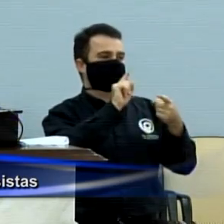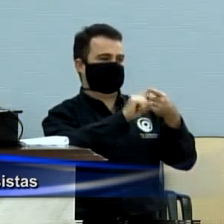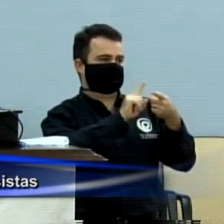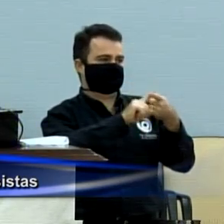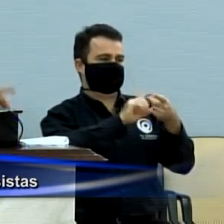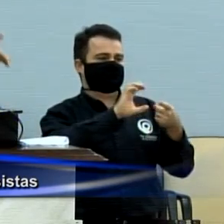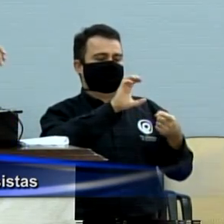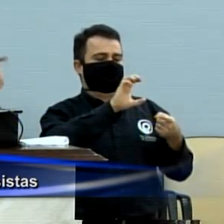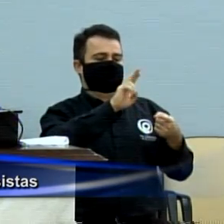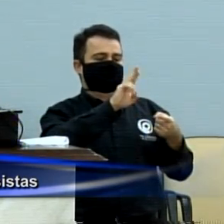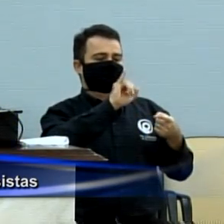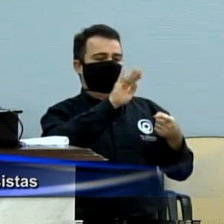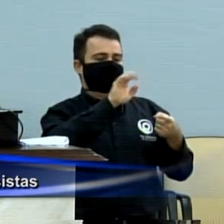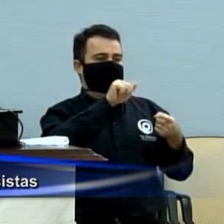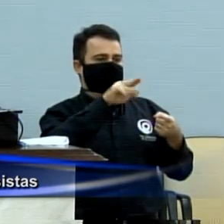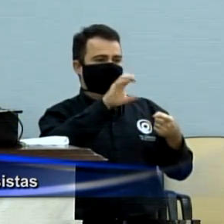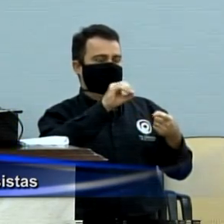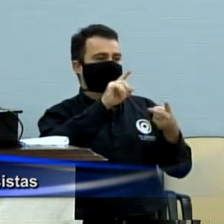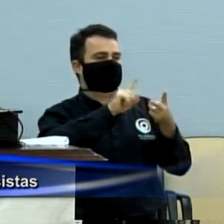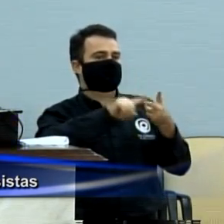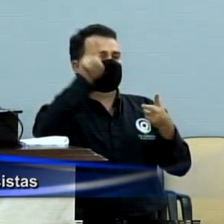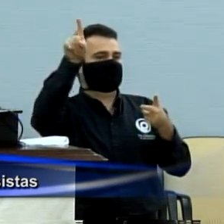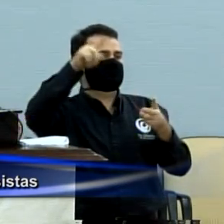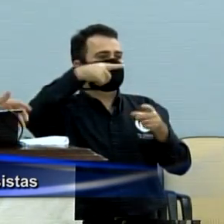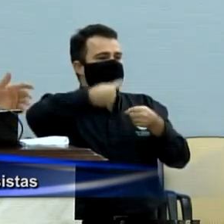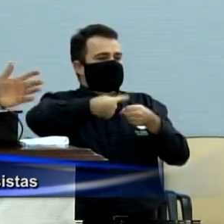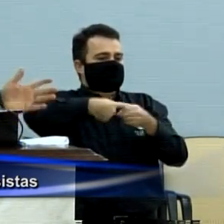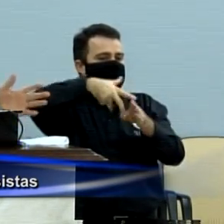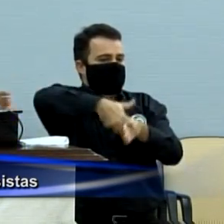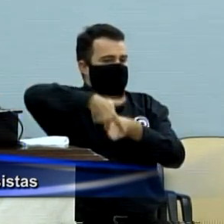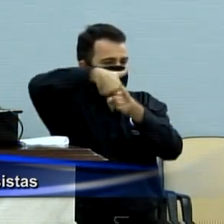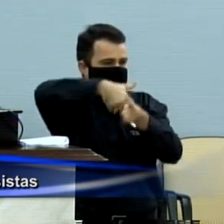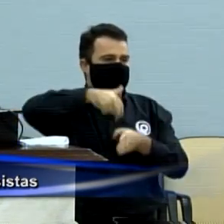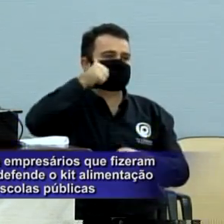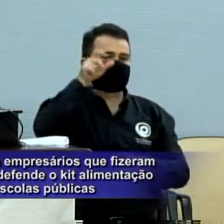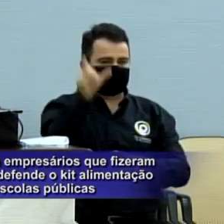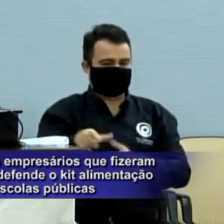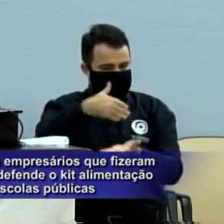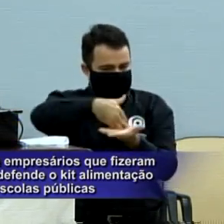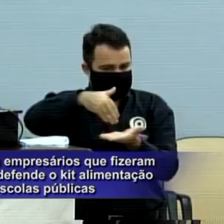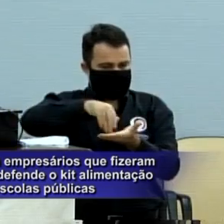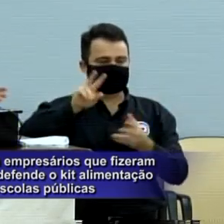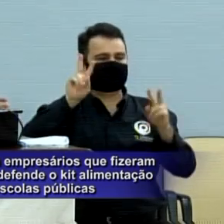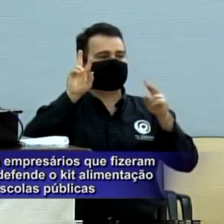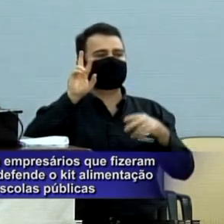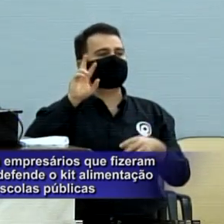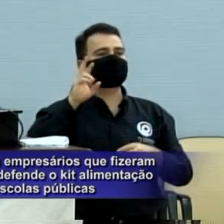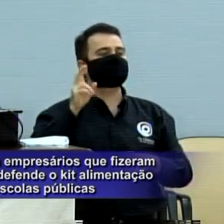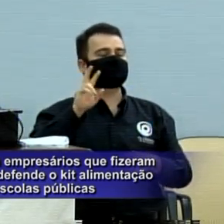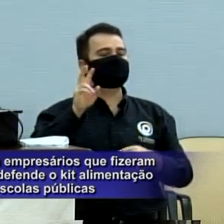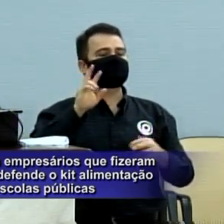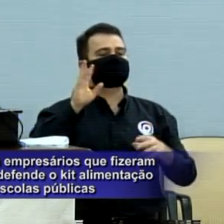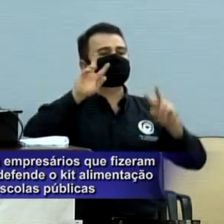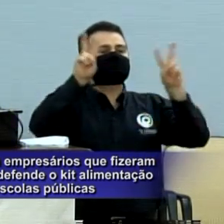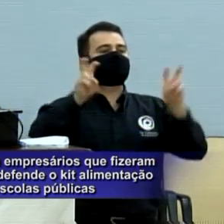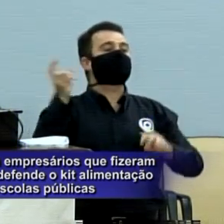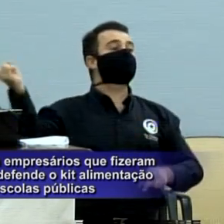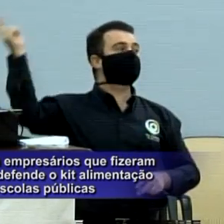Lima. Ele é secretário de Cultura da cidade de Barretos. Ele presenteou São José do Rio Preto nesse momento de